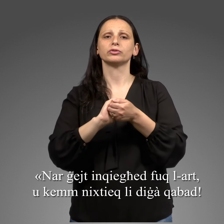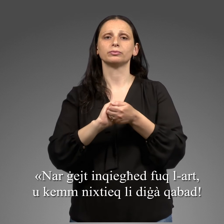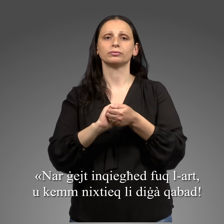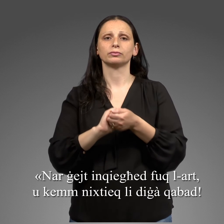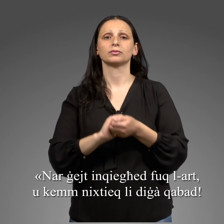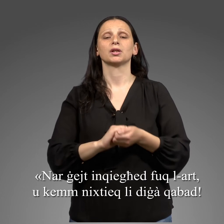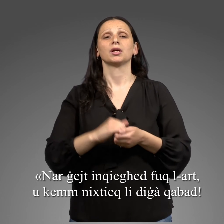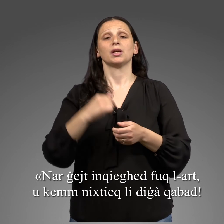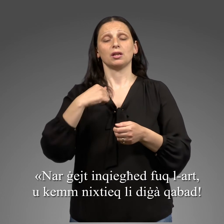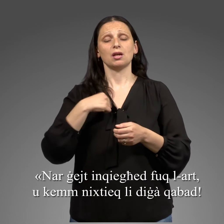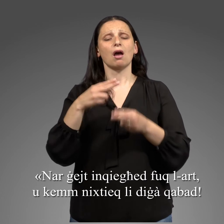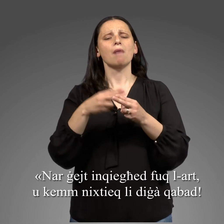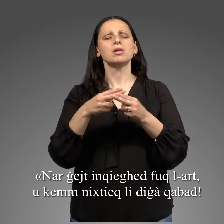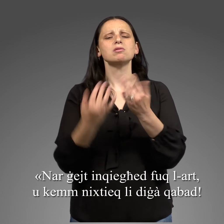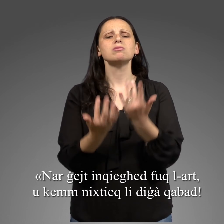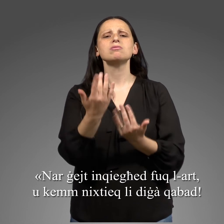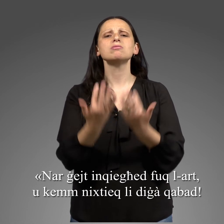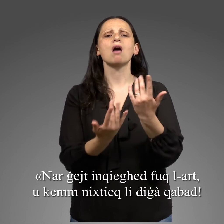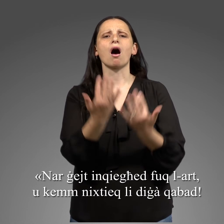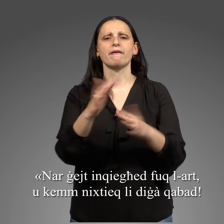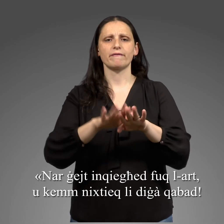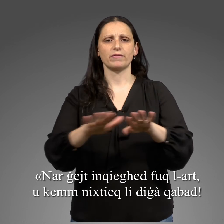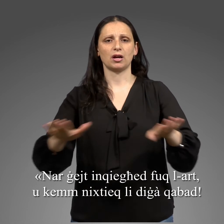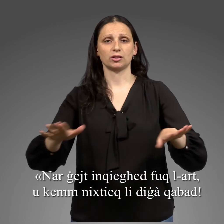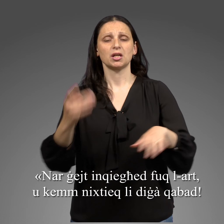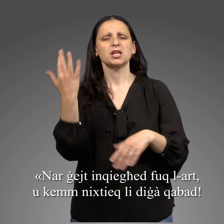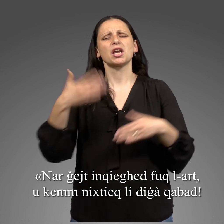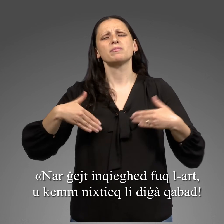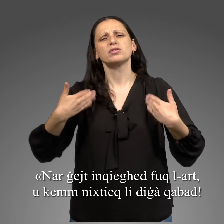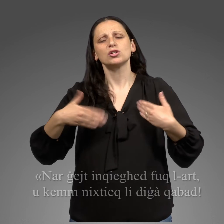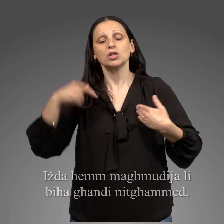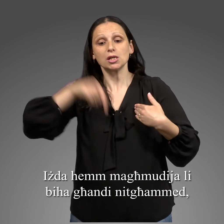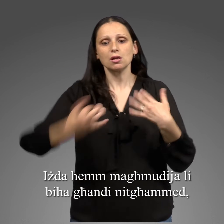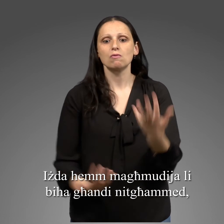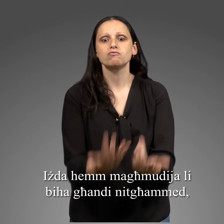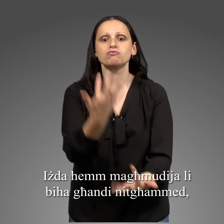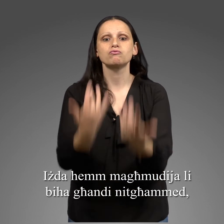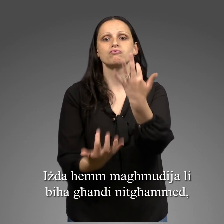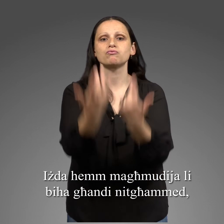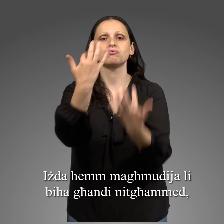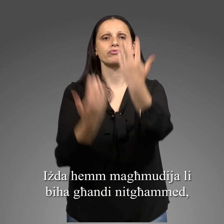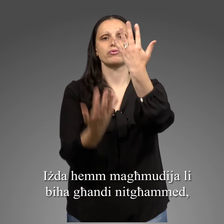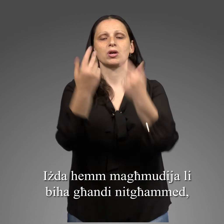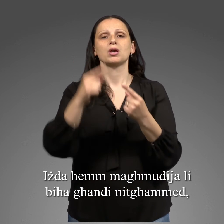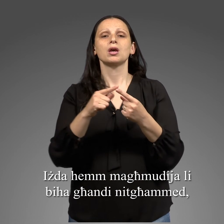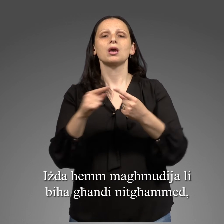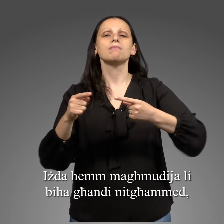ġejtin jiet fuq l-art. u kem nixġtie li diġaq abat. Iżdem ma' mudija li bija